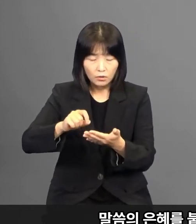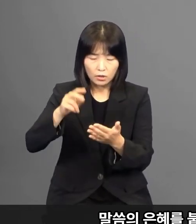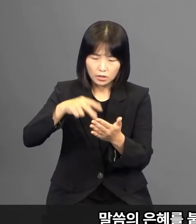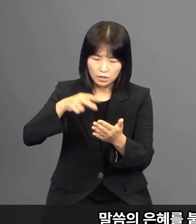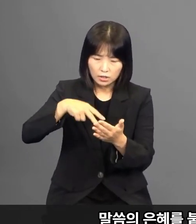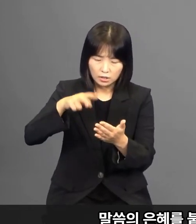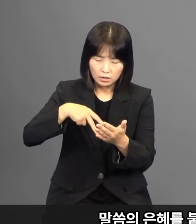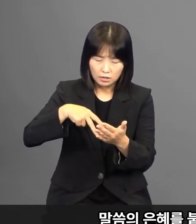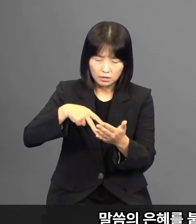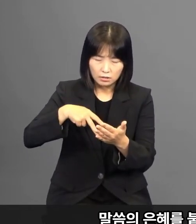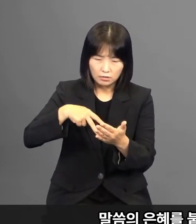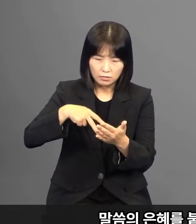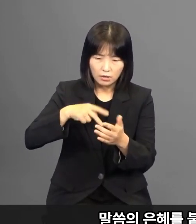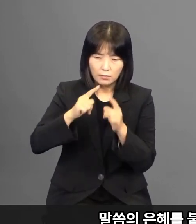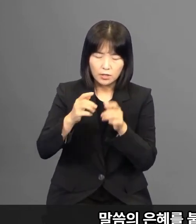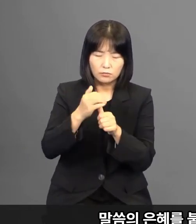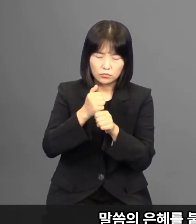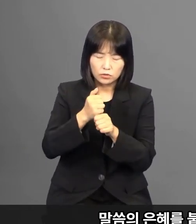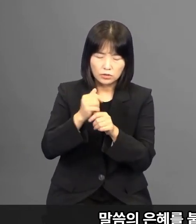살도록 노력하였습니다.